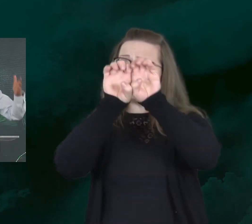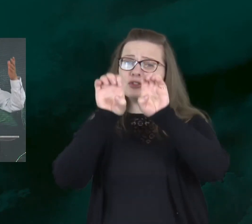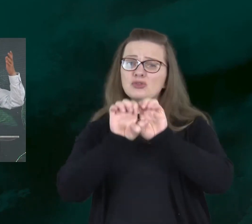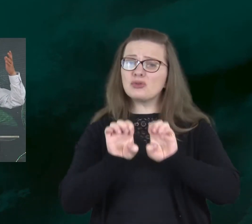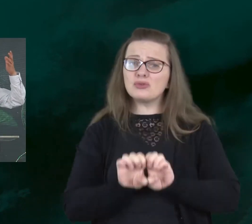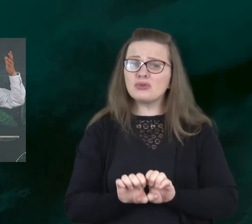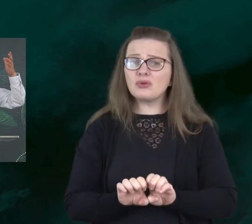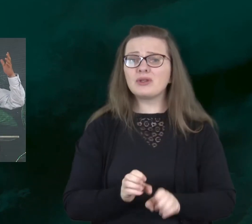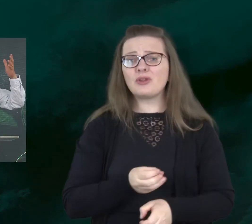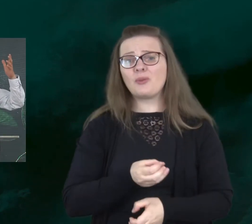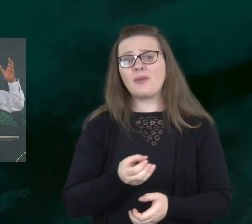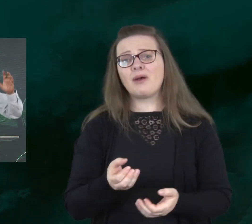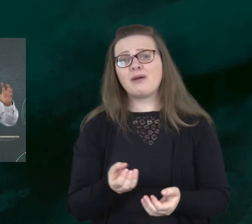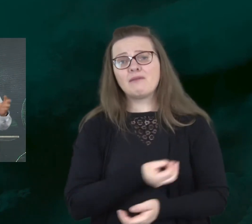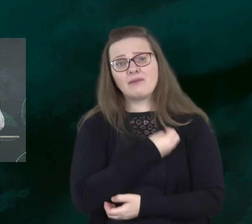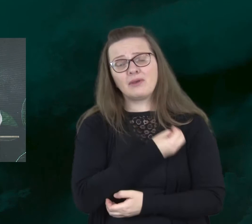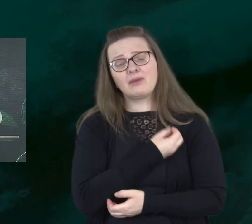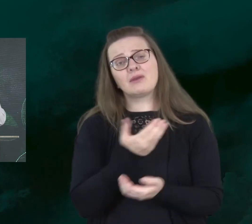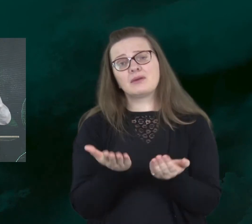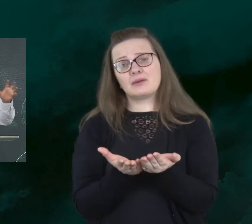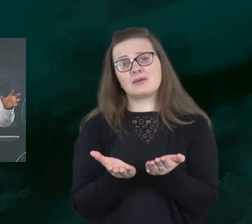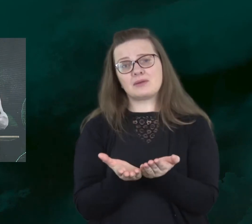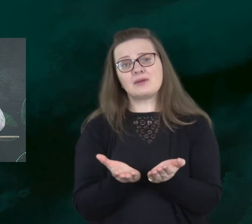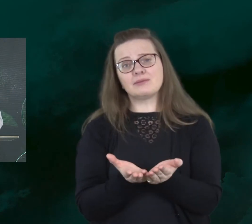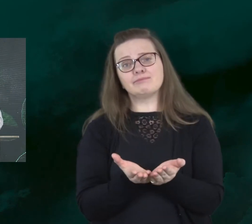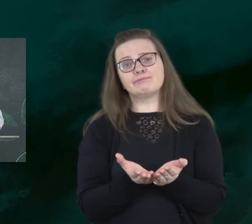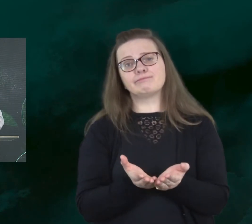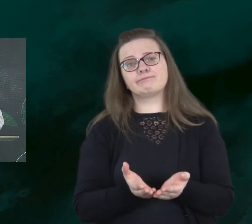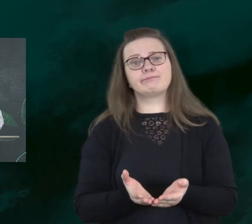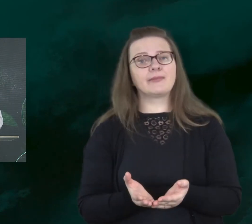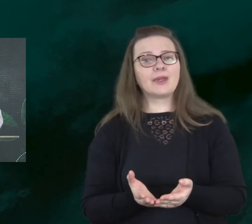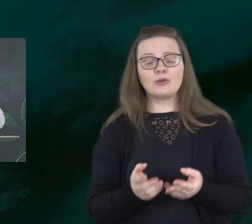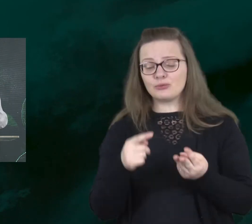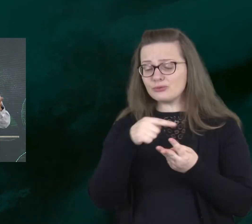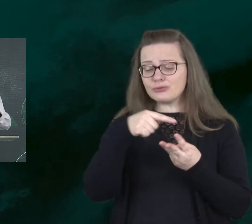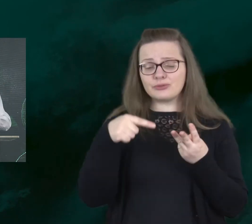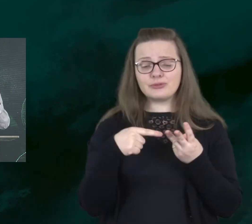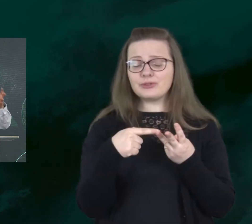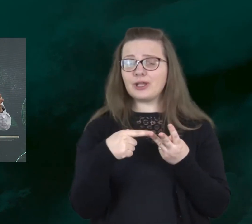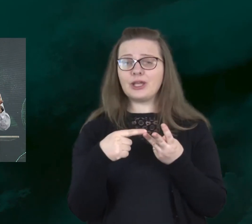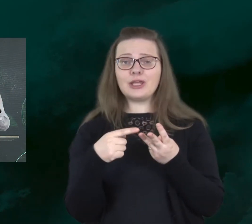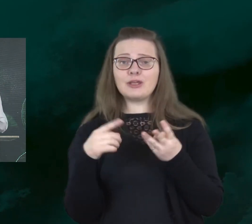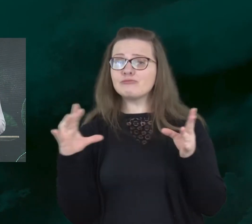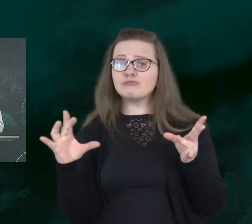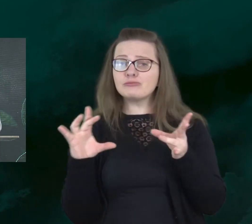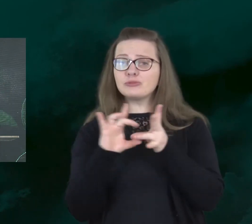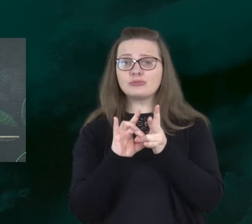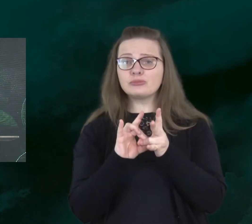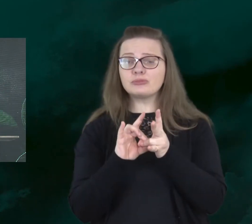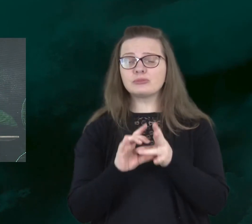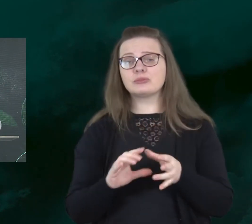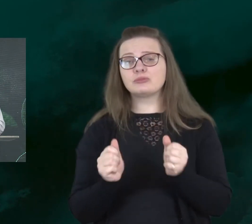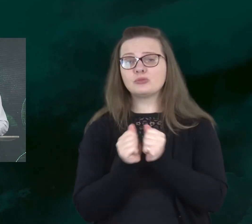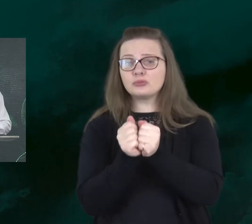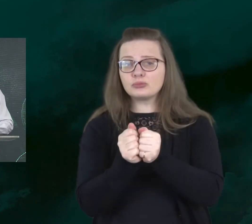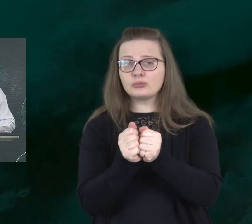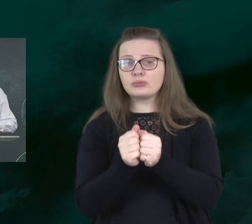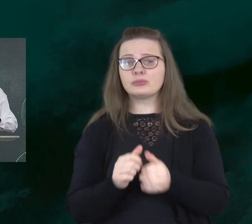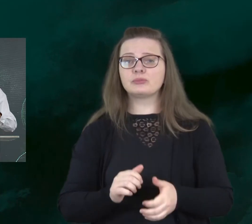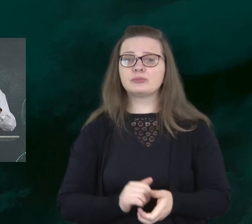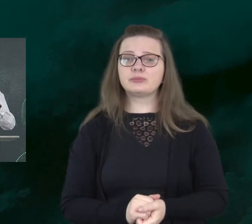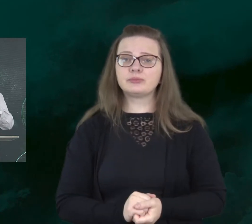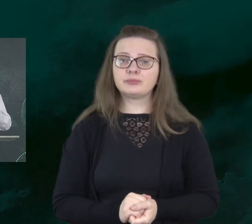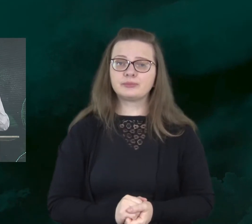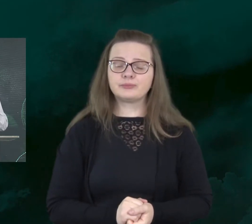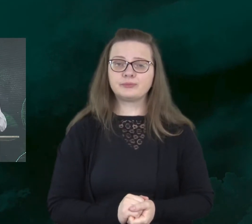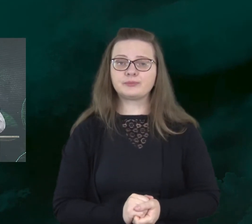a superestrutura, e tudo faz parte de uma coisa só. Uma coisa está ligada à outra, né? Então, vós e